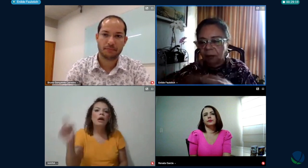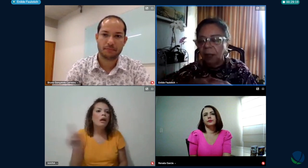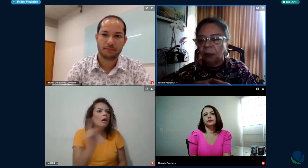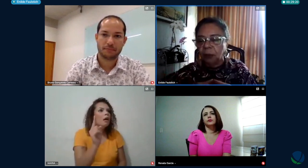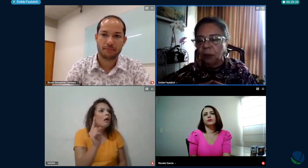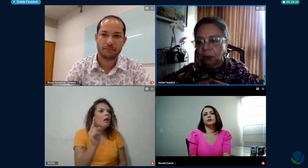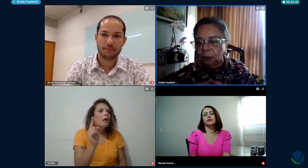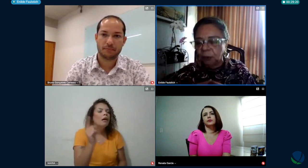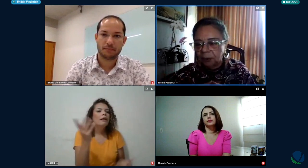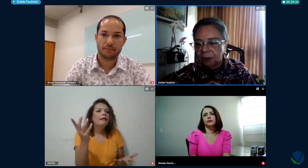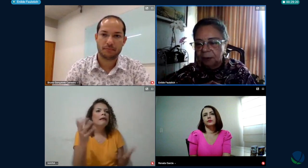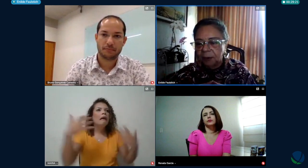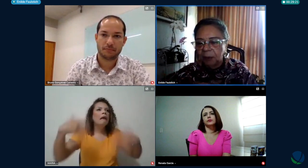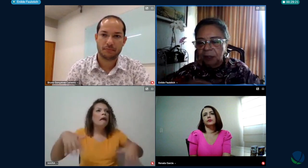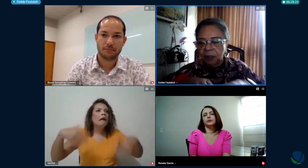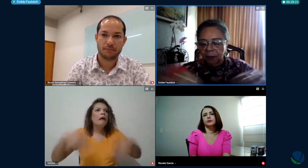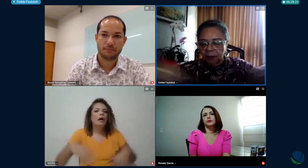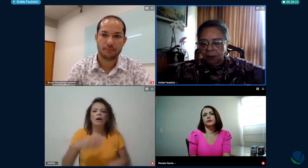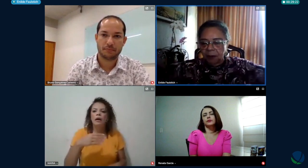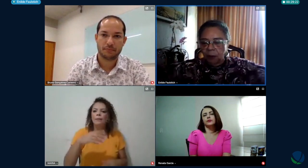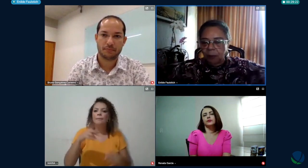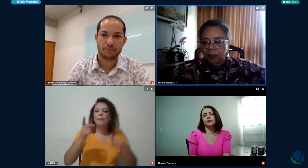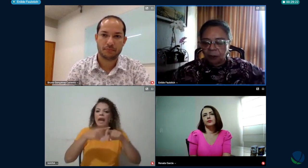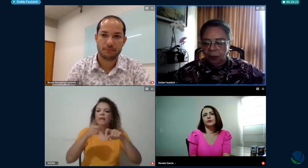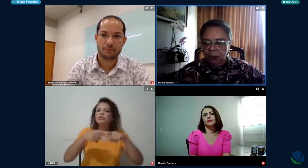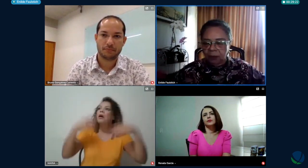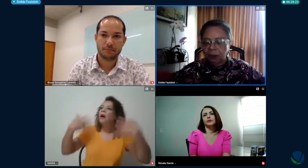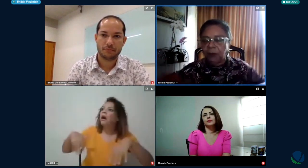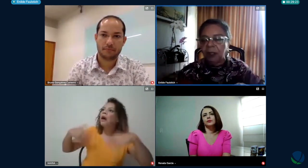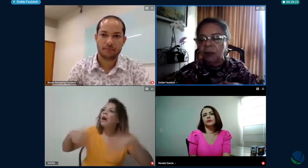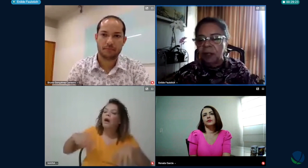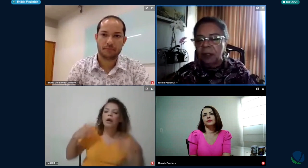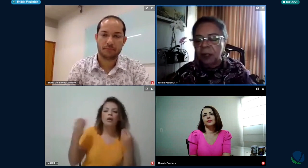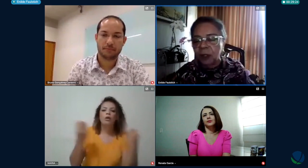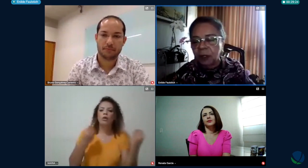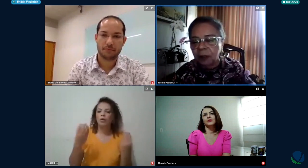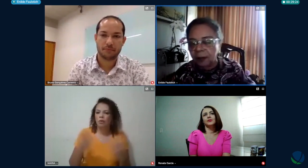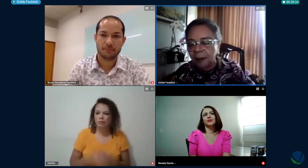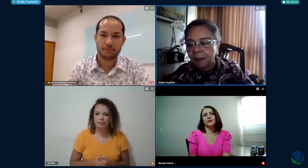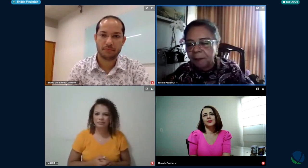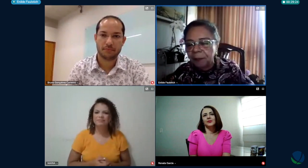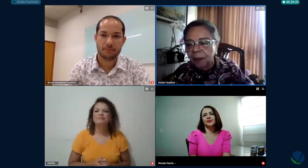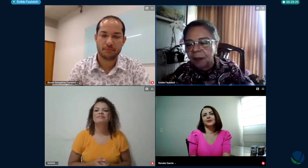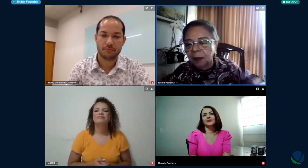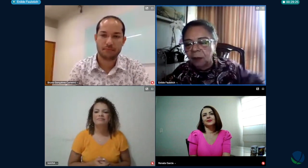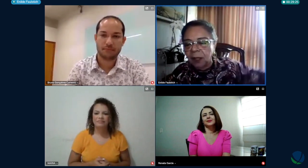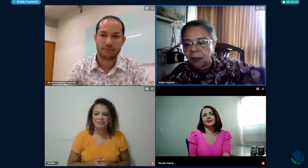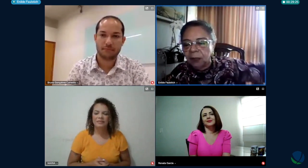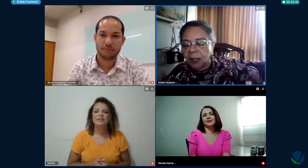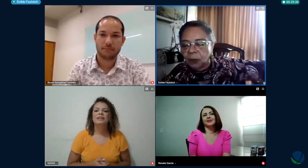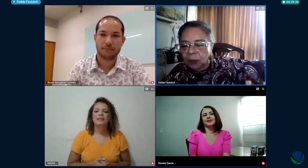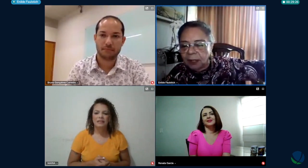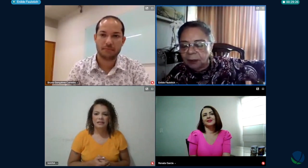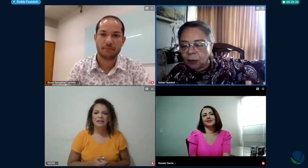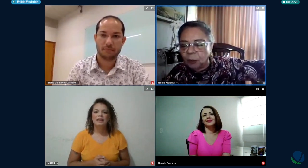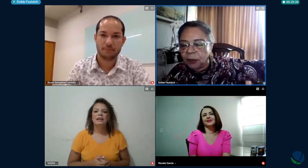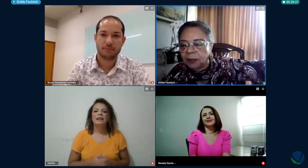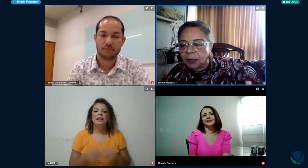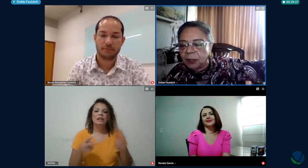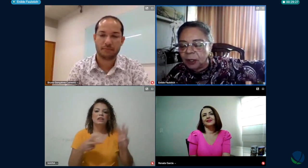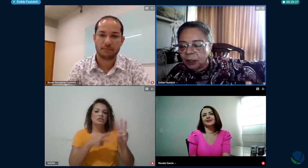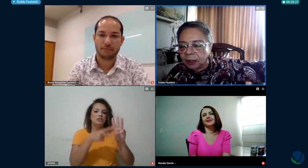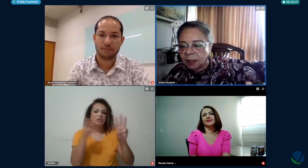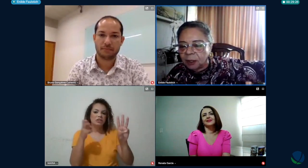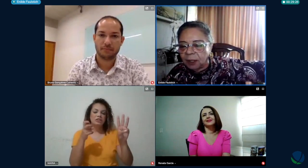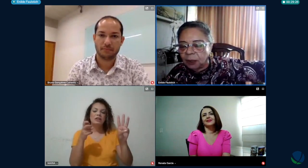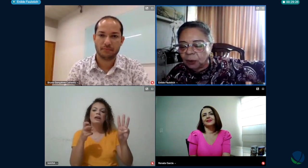fechado, autônomo, eles estão ali no meio de nós, diferente dos indígenas, que estão lá no território, cada